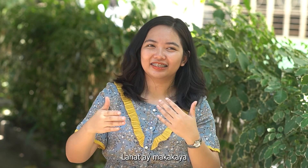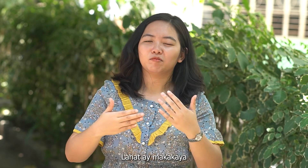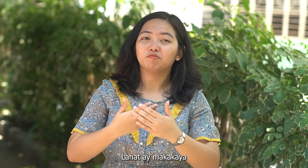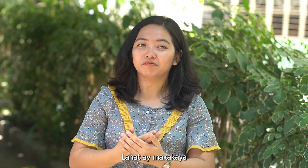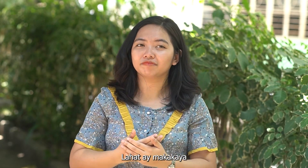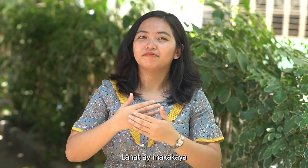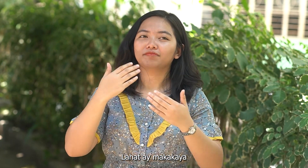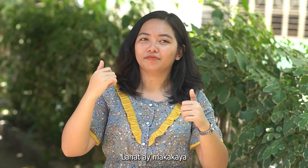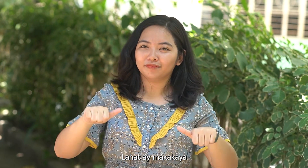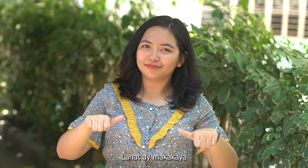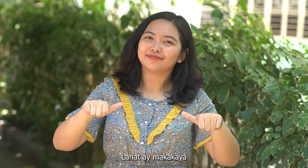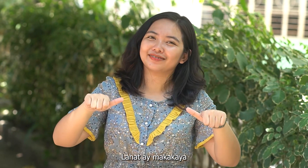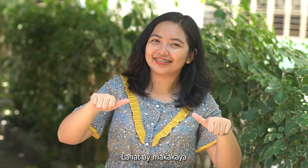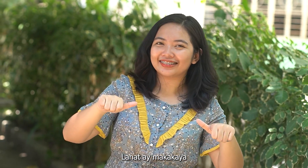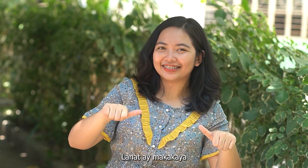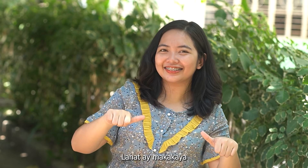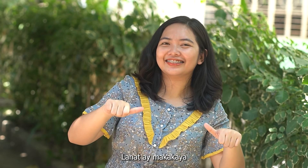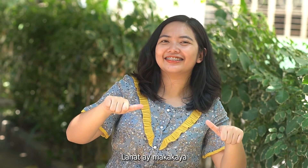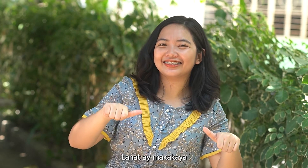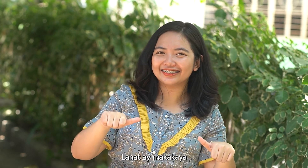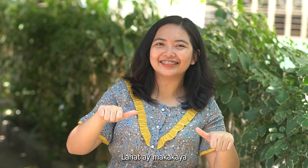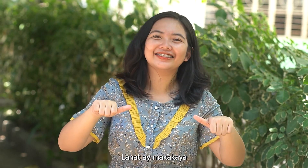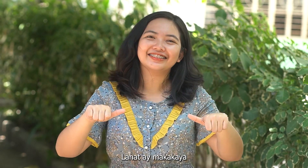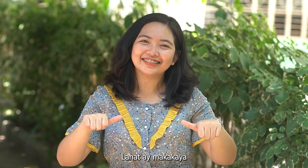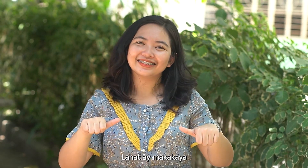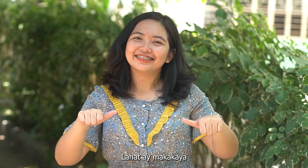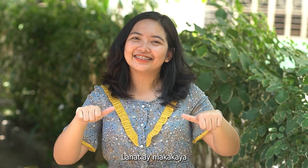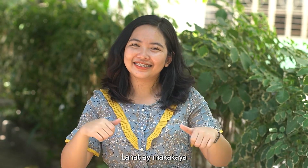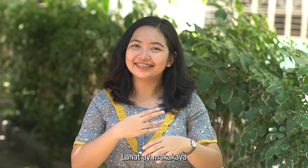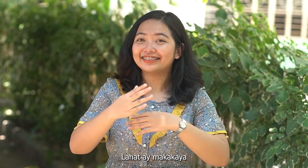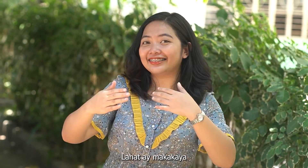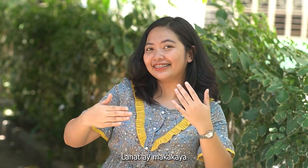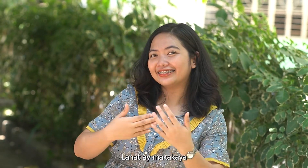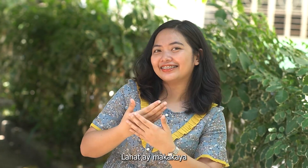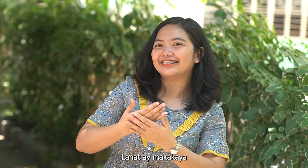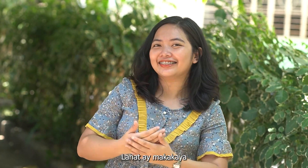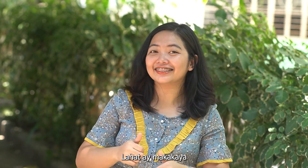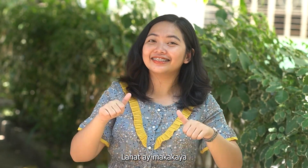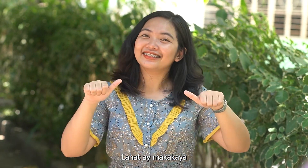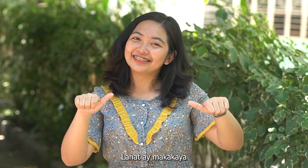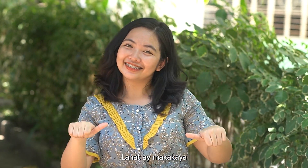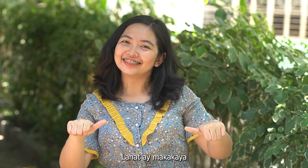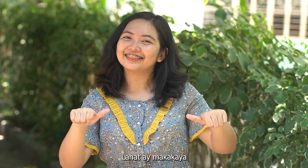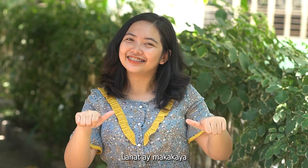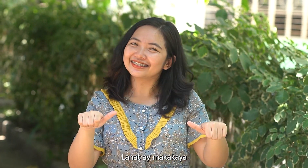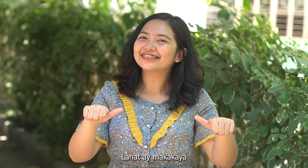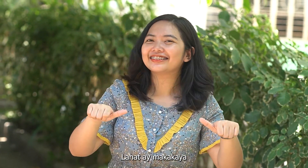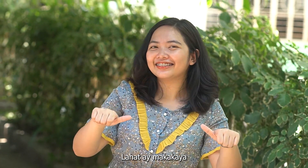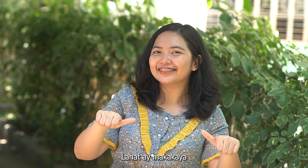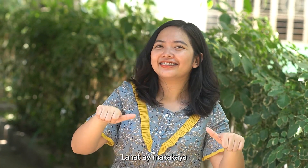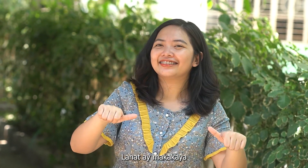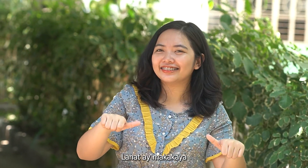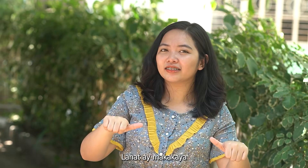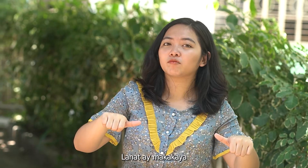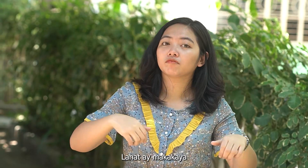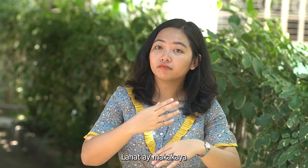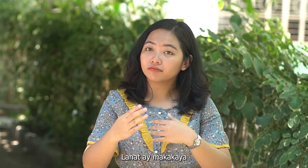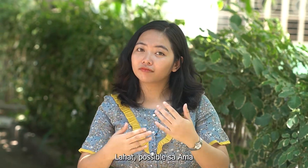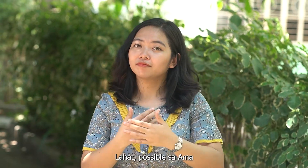Lahat ay makakaya, lahat ay makakaya,